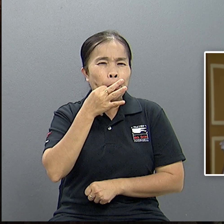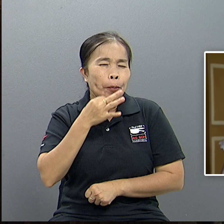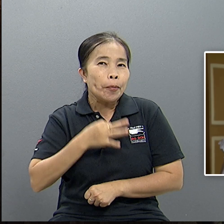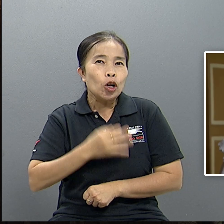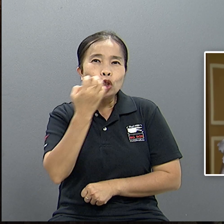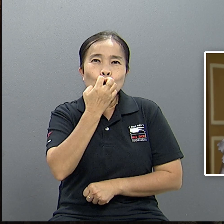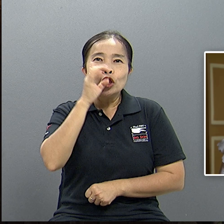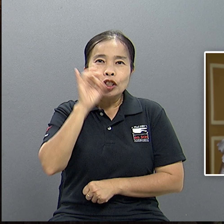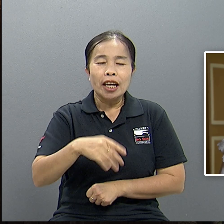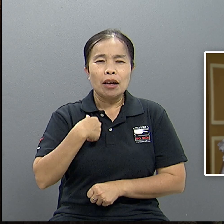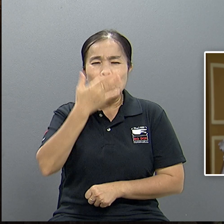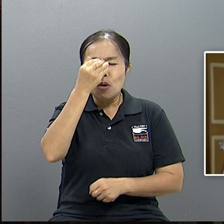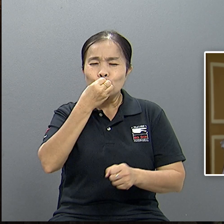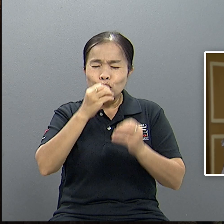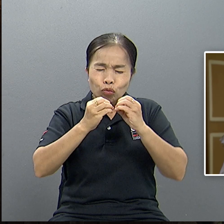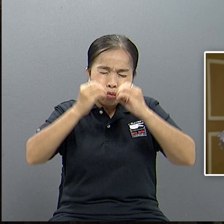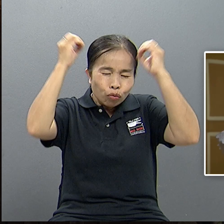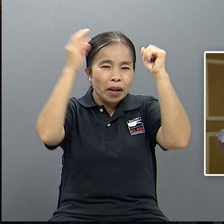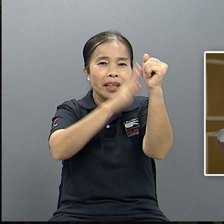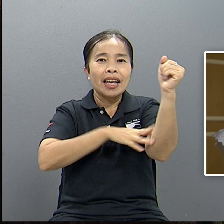ผ็ดๆไม่ได้ทานมานานแล้ว